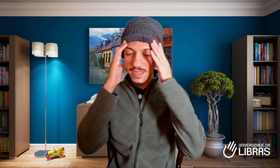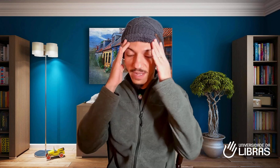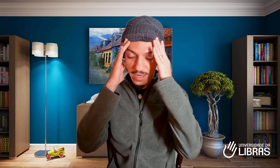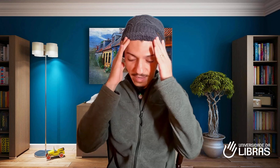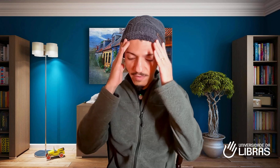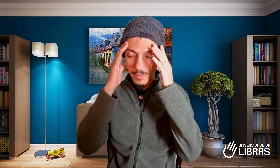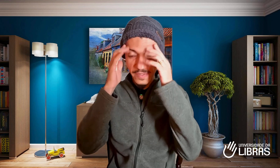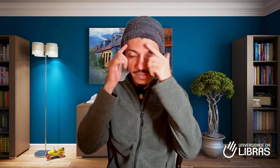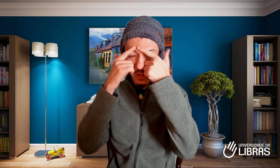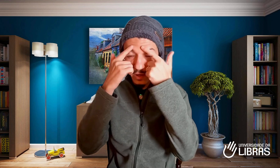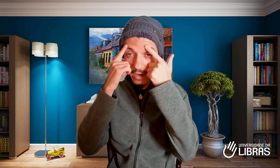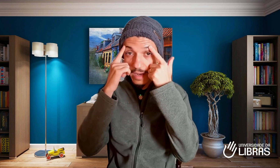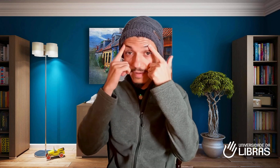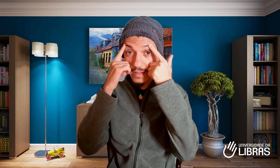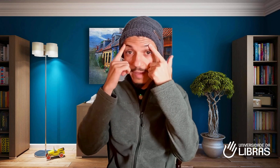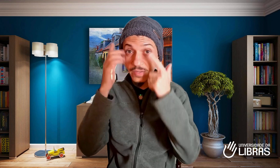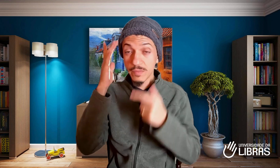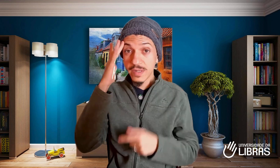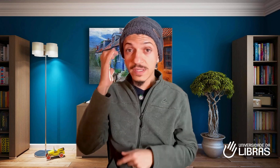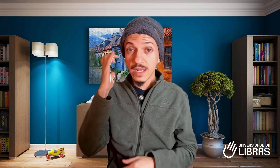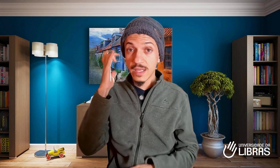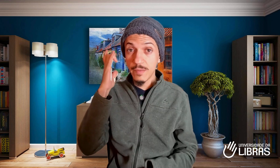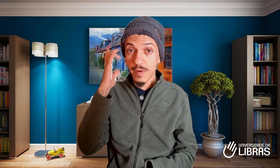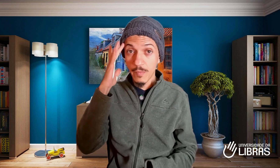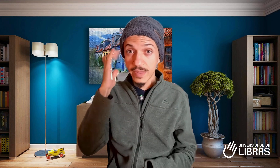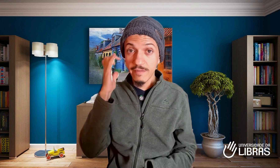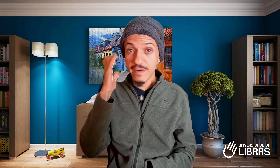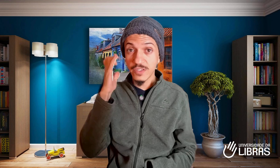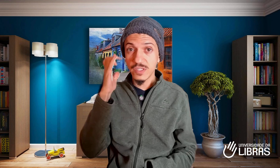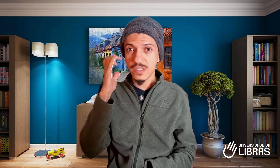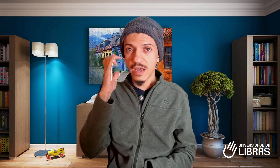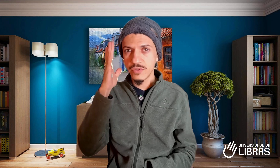né? Eu preciso de levantar minha sobrancelha aqui para eu poder enfatizar o dia.